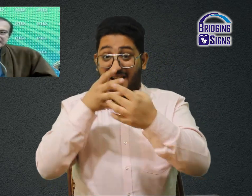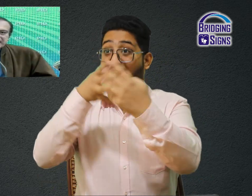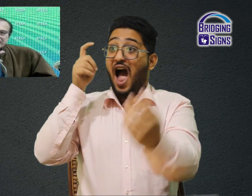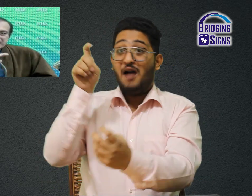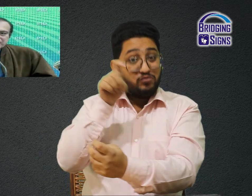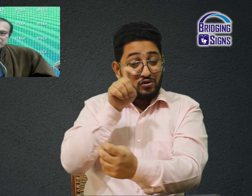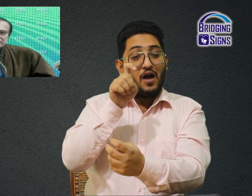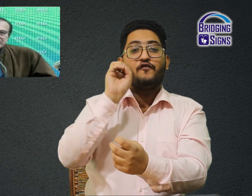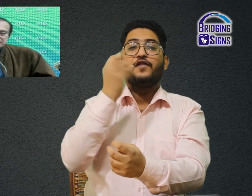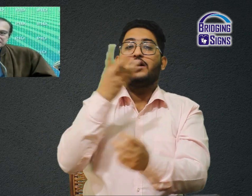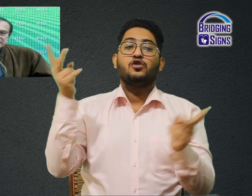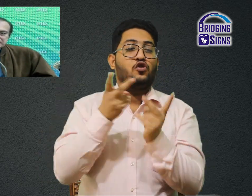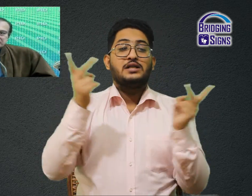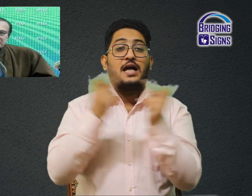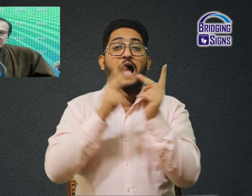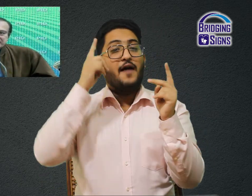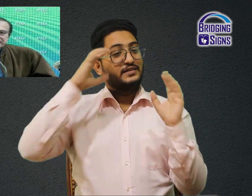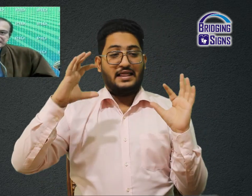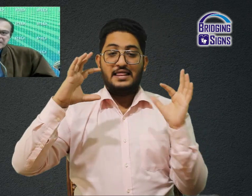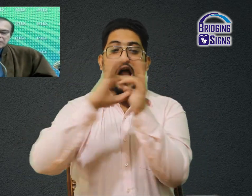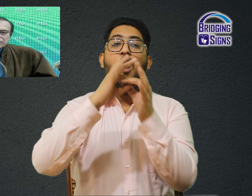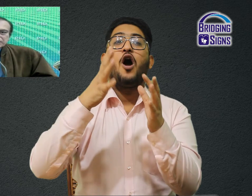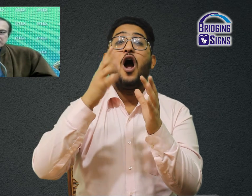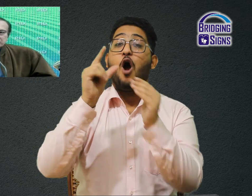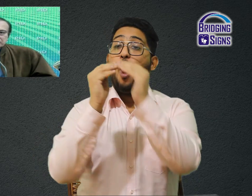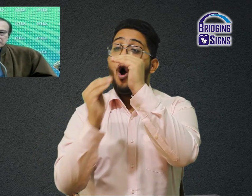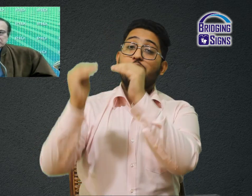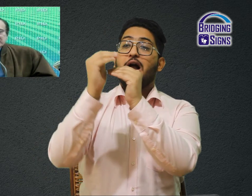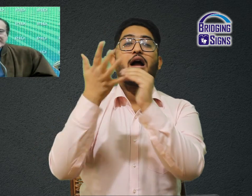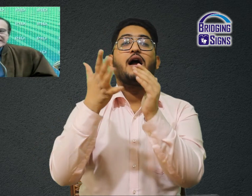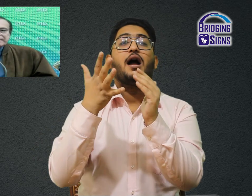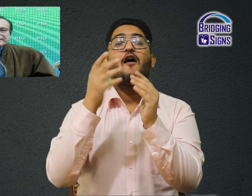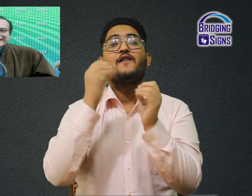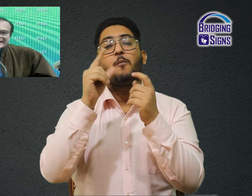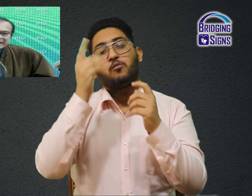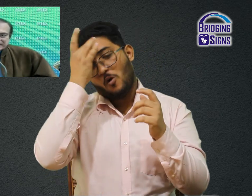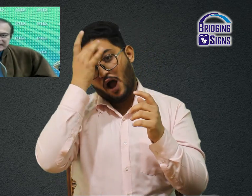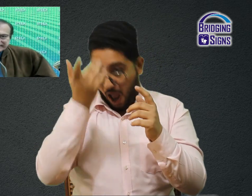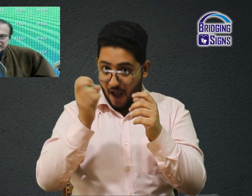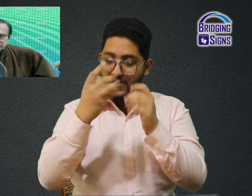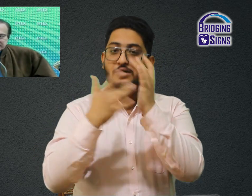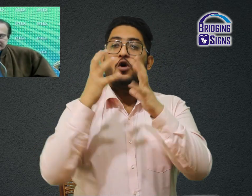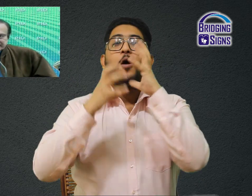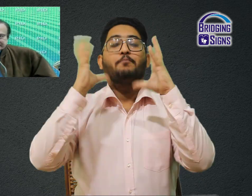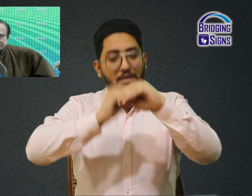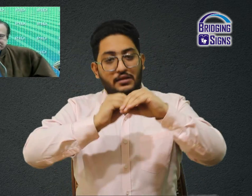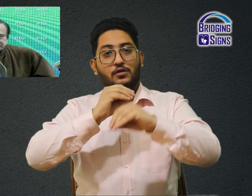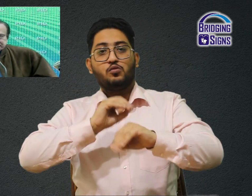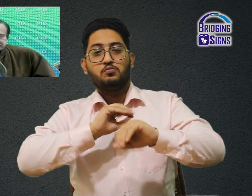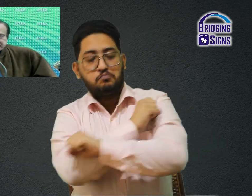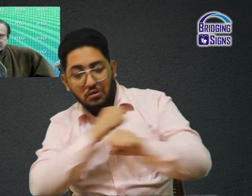से अगर आपका वो निज़ाम अपडेटेड ना हो तो जाहिर है कि फिर टेक्निकल मसाइल पैदा हो सकते